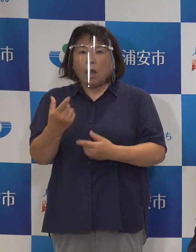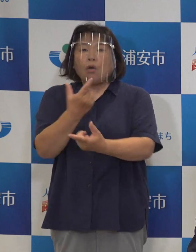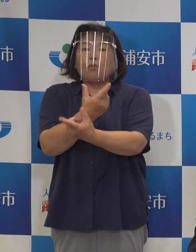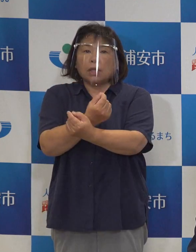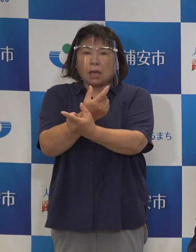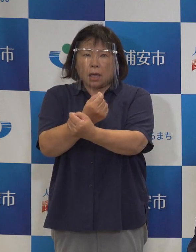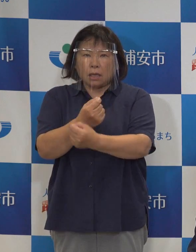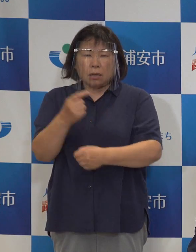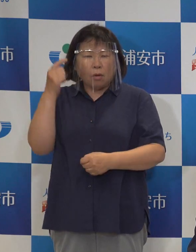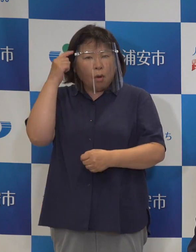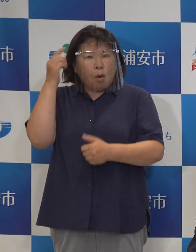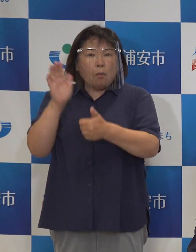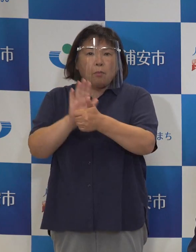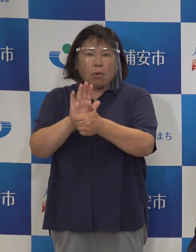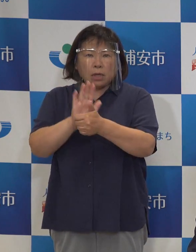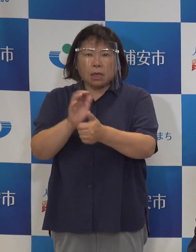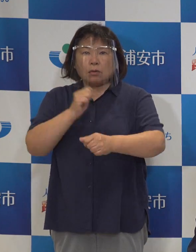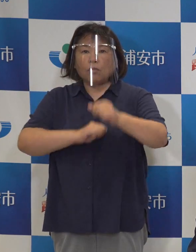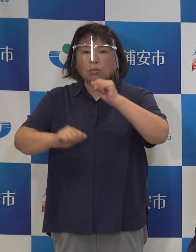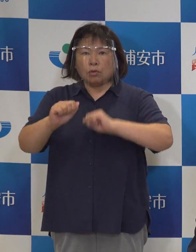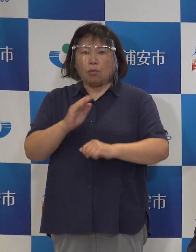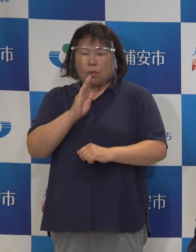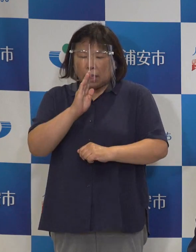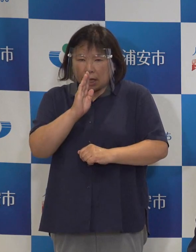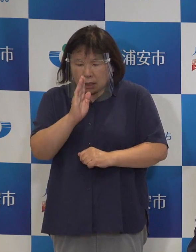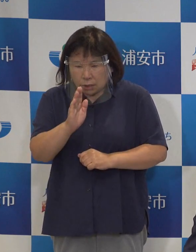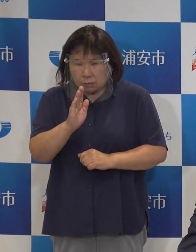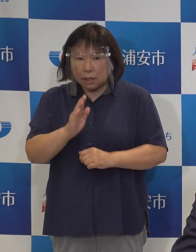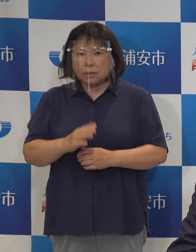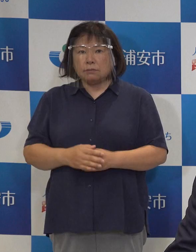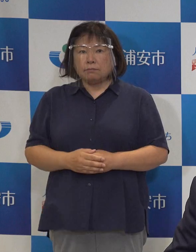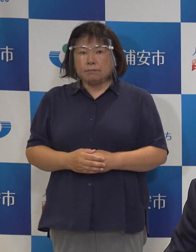を思いやる行動をお願いいたします